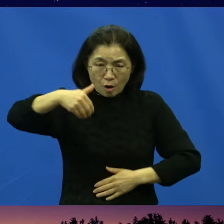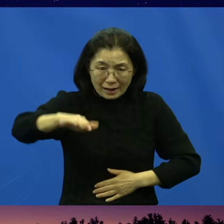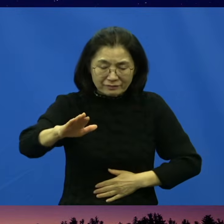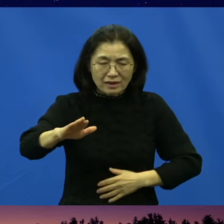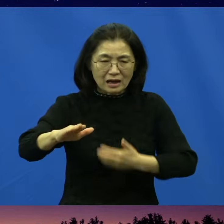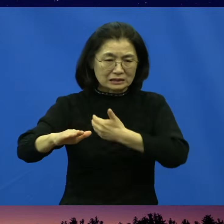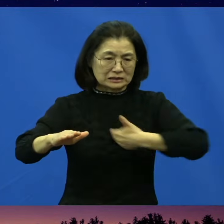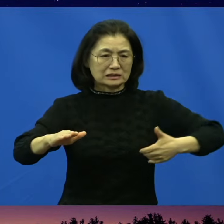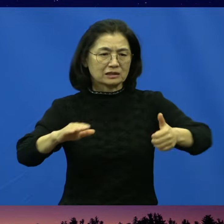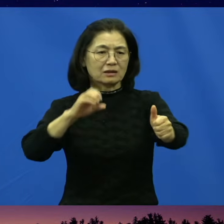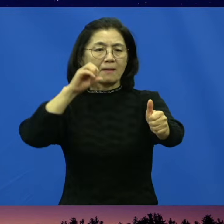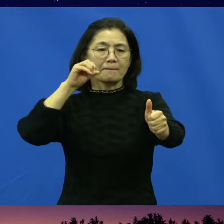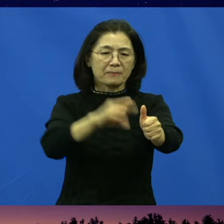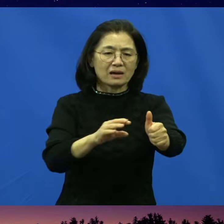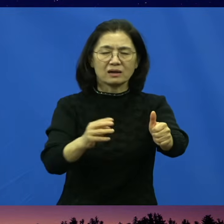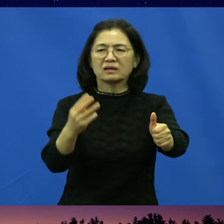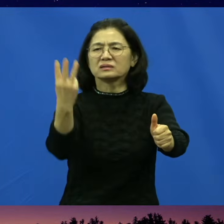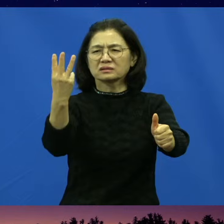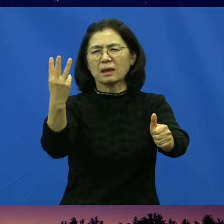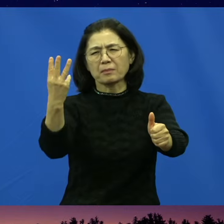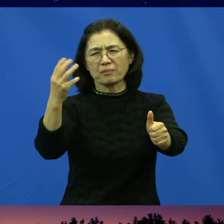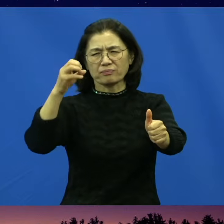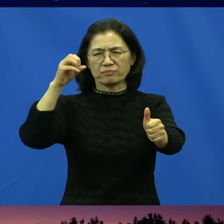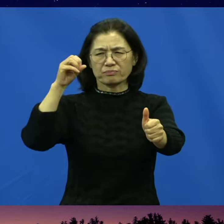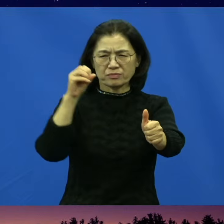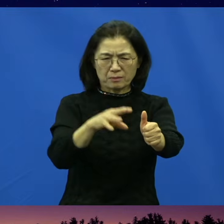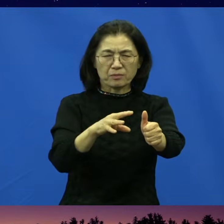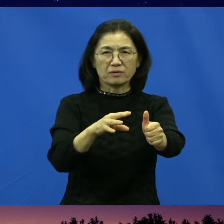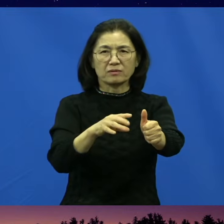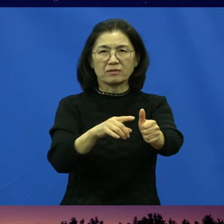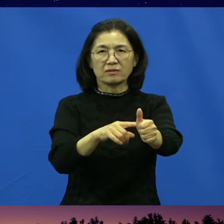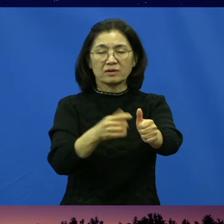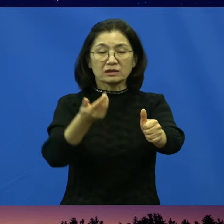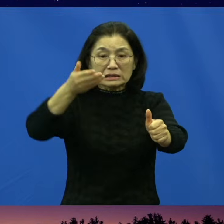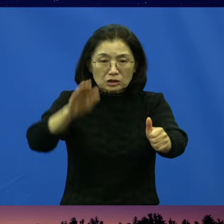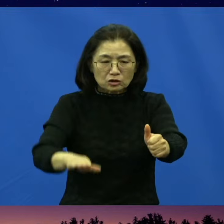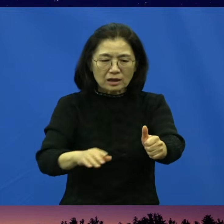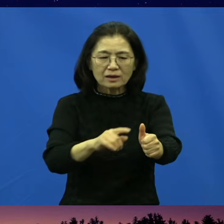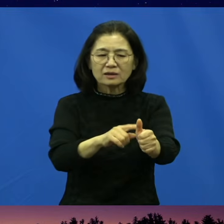귀에는 나는 왕이 되러 간다는 말로 들렸다는 것이죠.